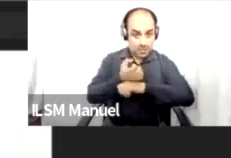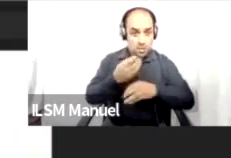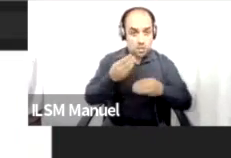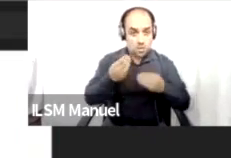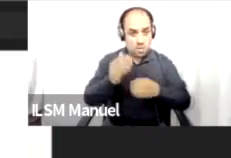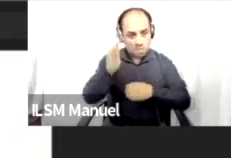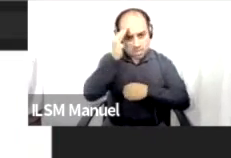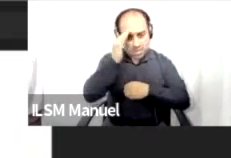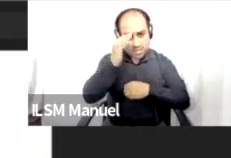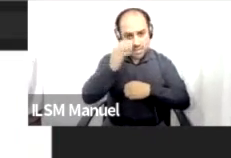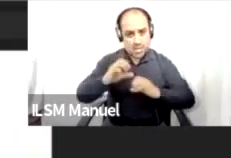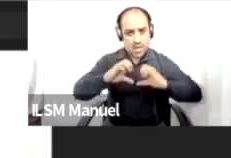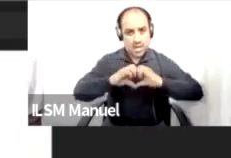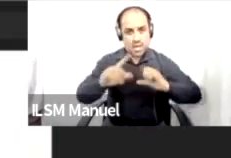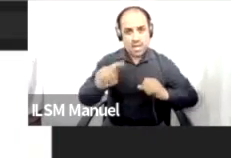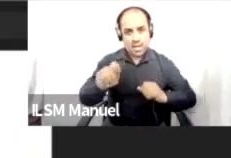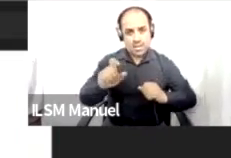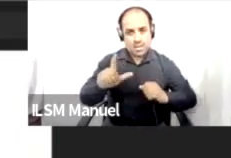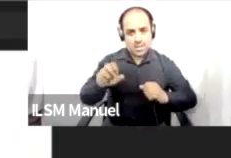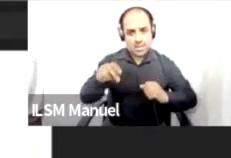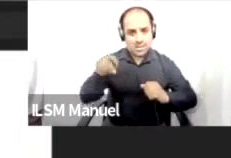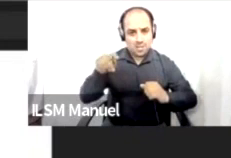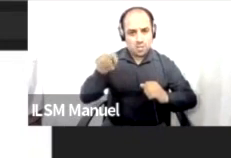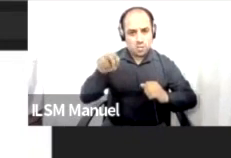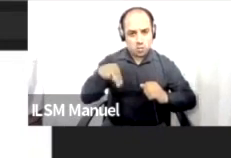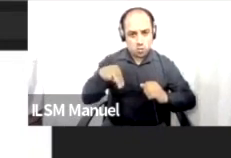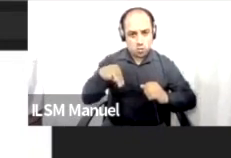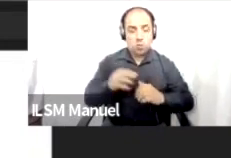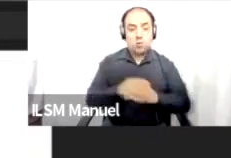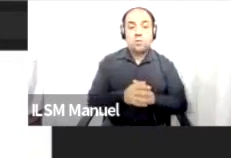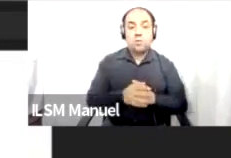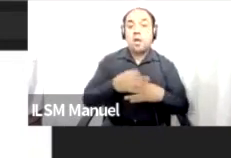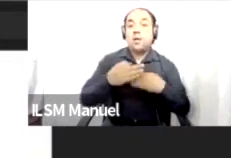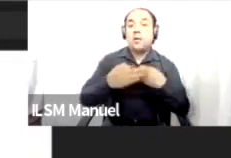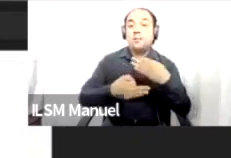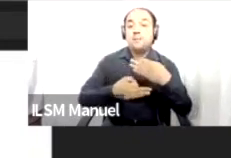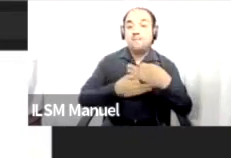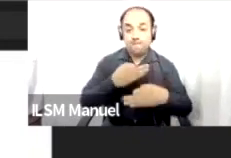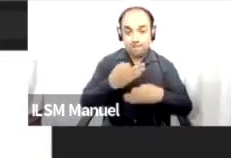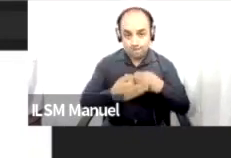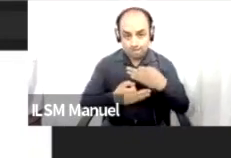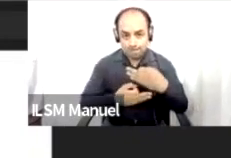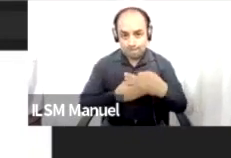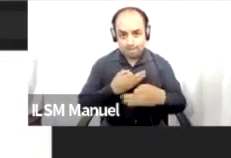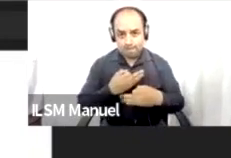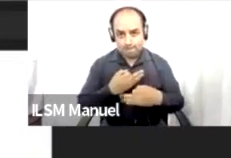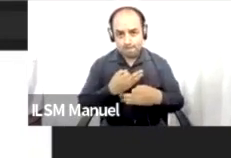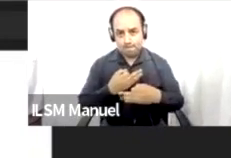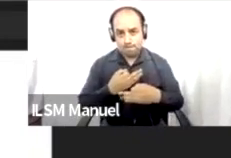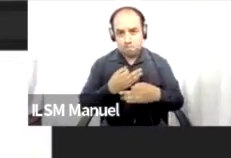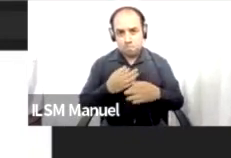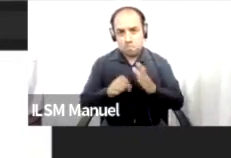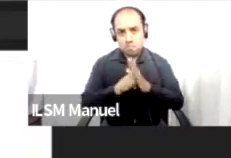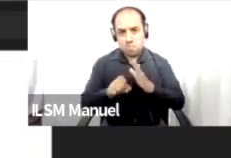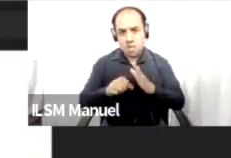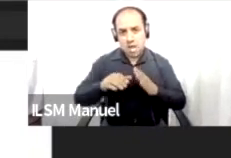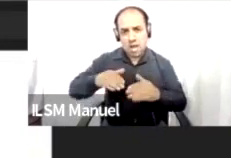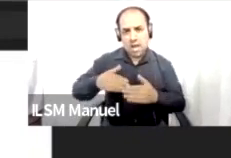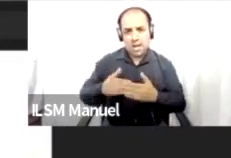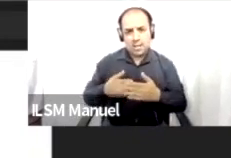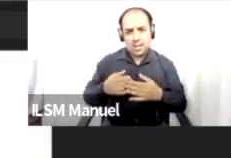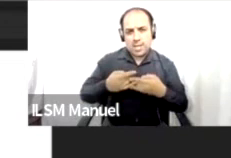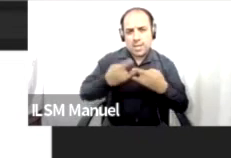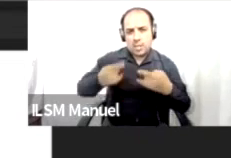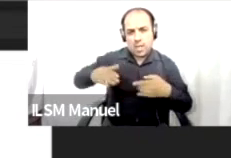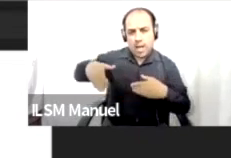el Teletón, el origen del Teletón y todo lo que digamos, la antesala del Teletón, que